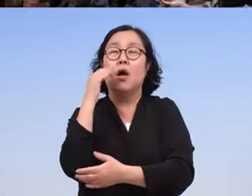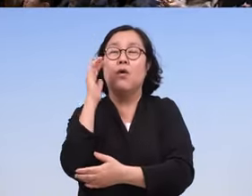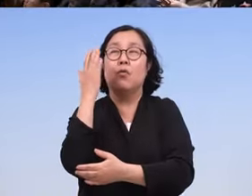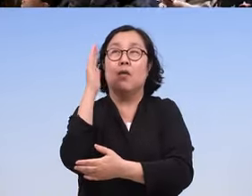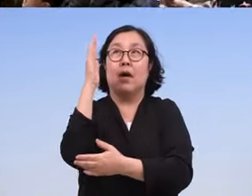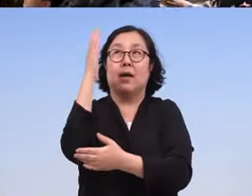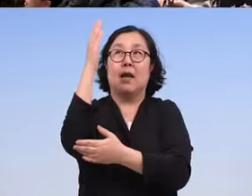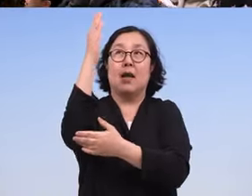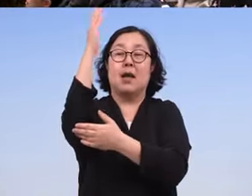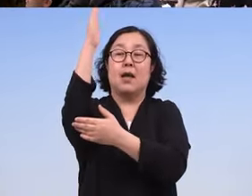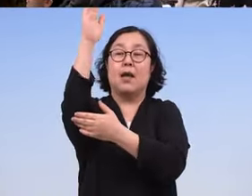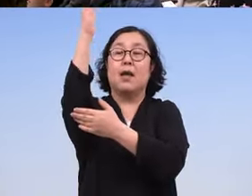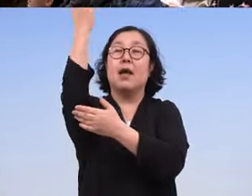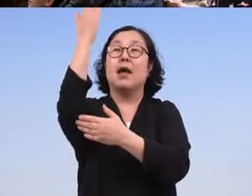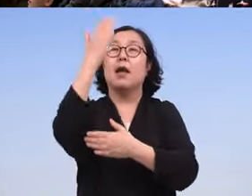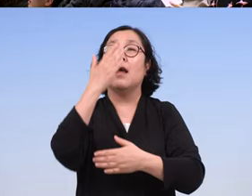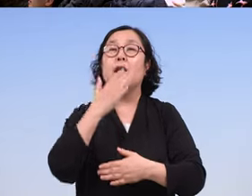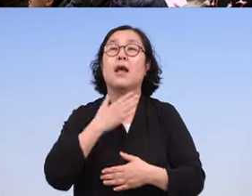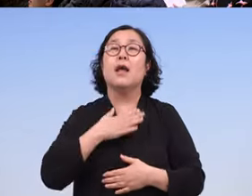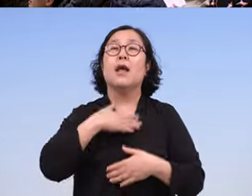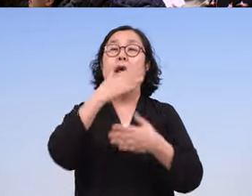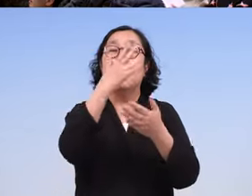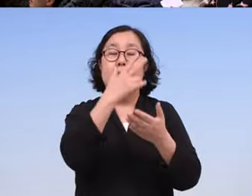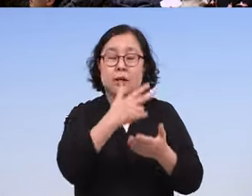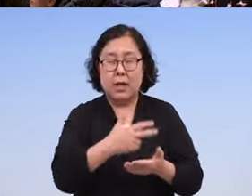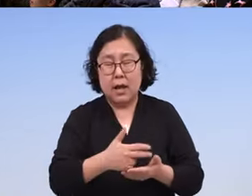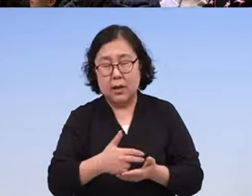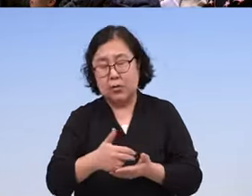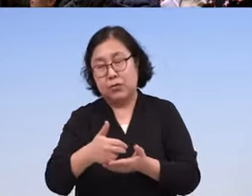보리라. 영광의 내 주님,